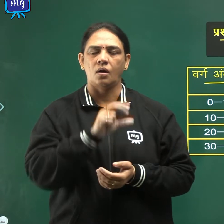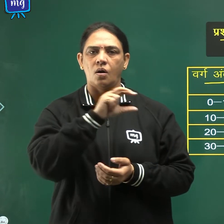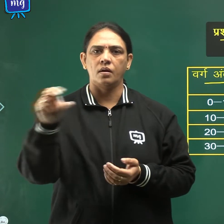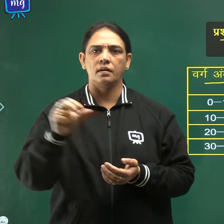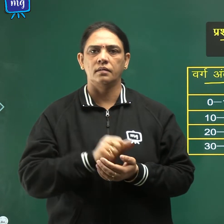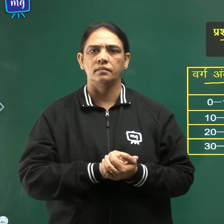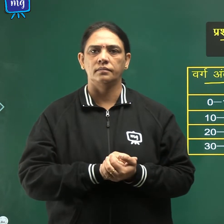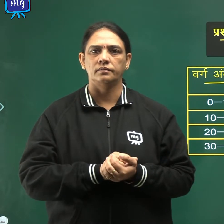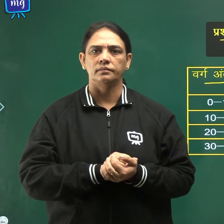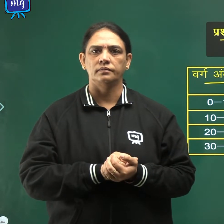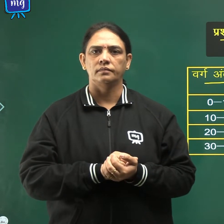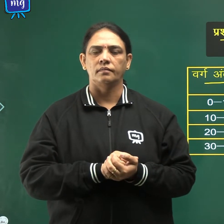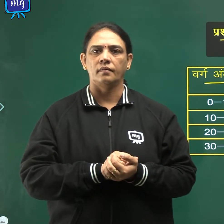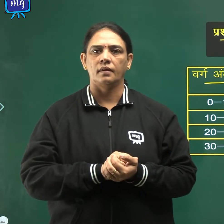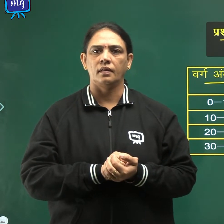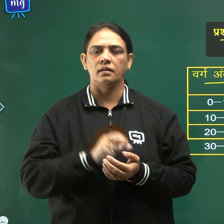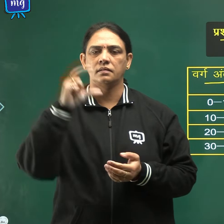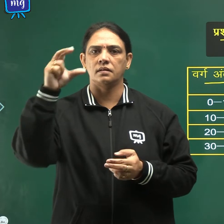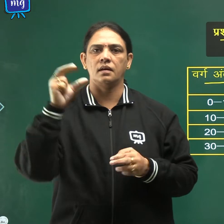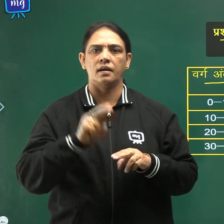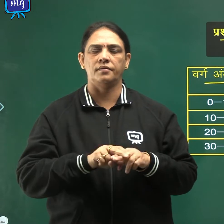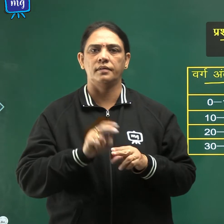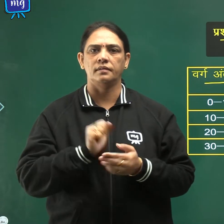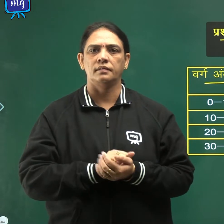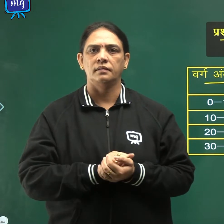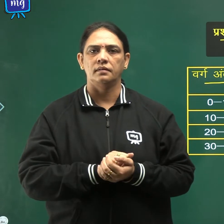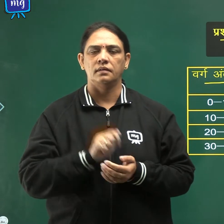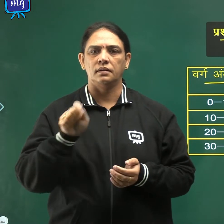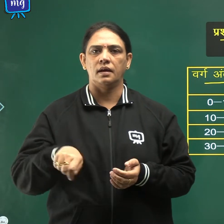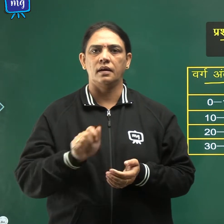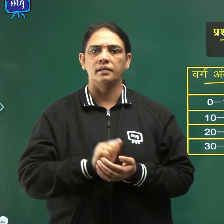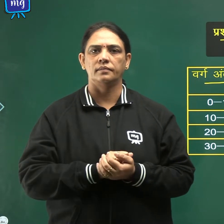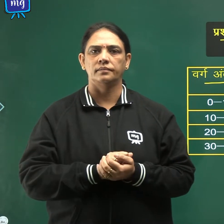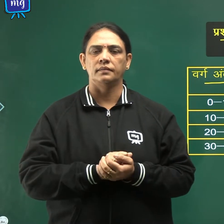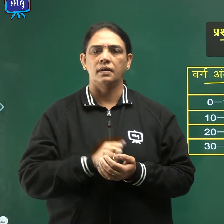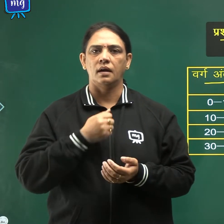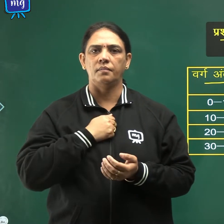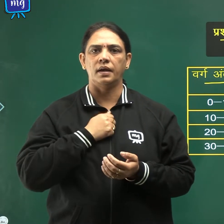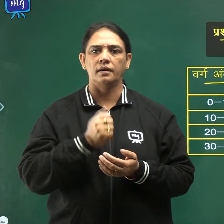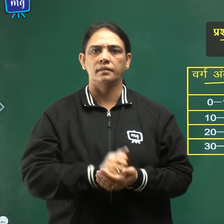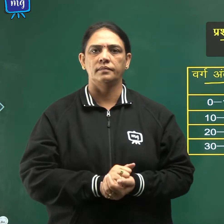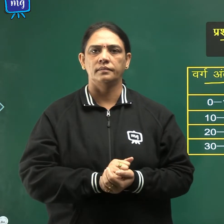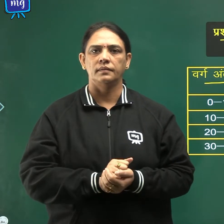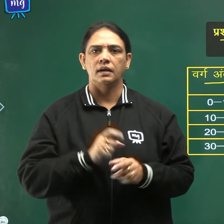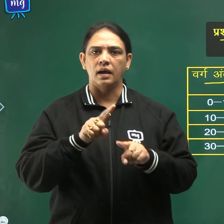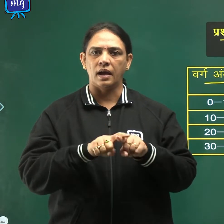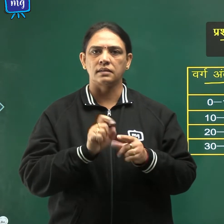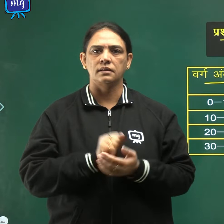और संचयी बारंबारता दी हुई है। हमें